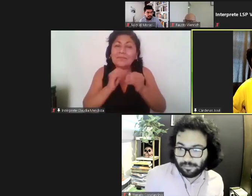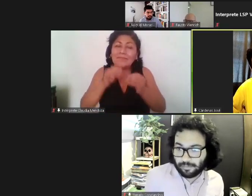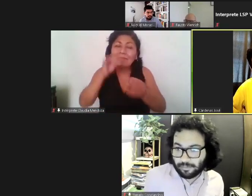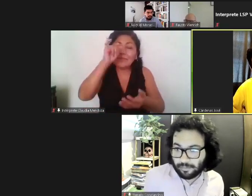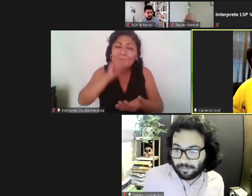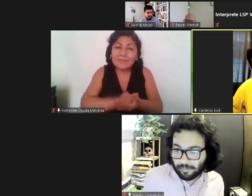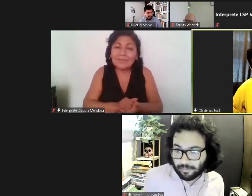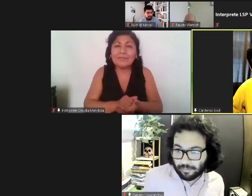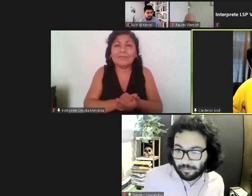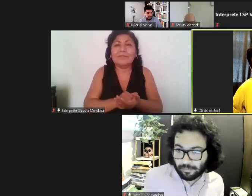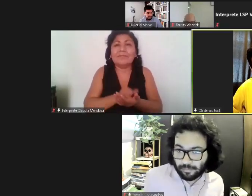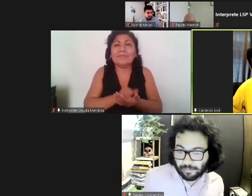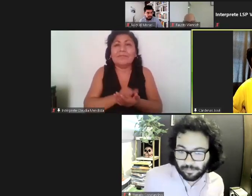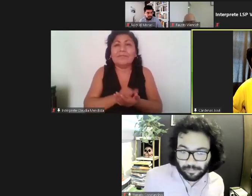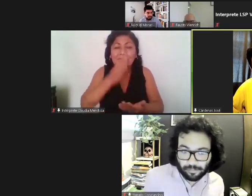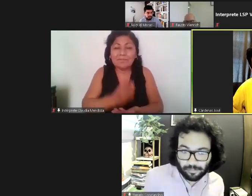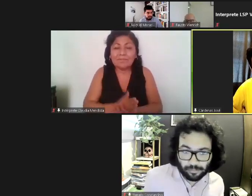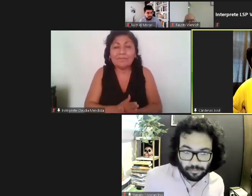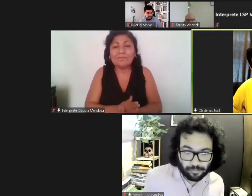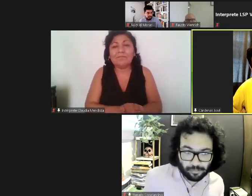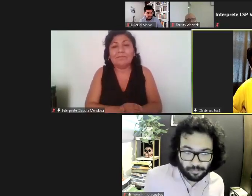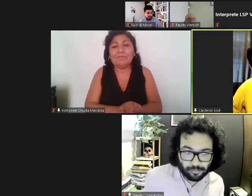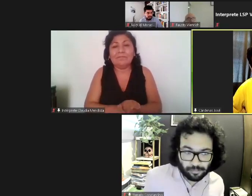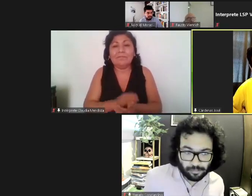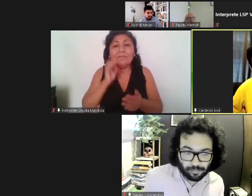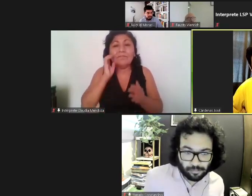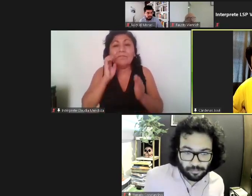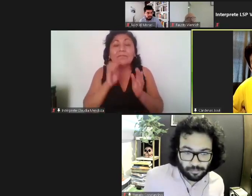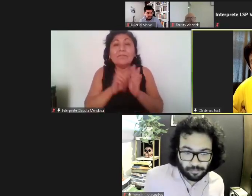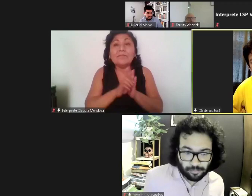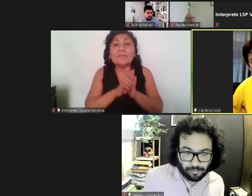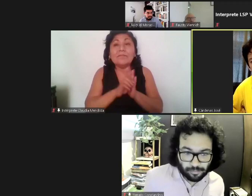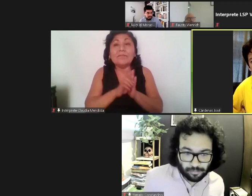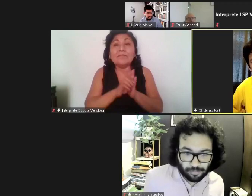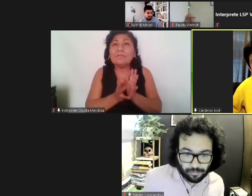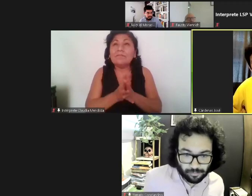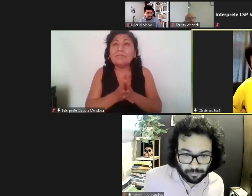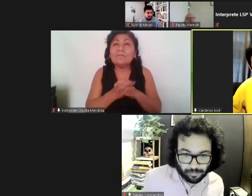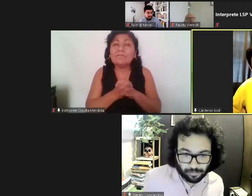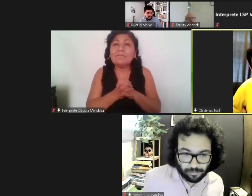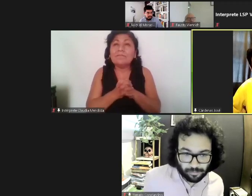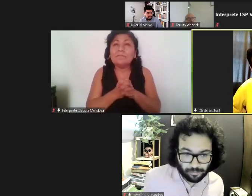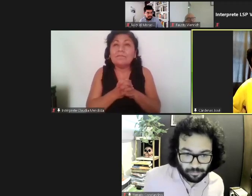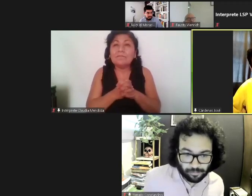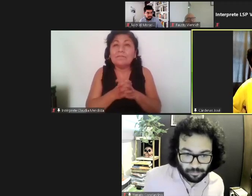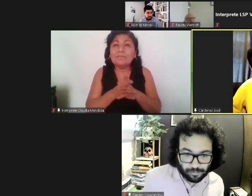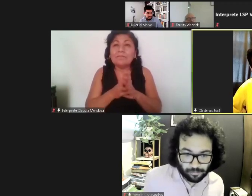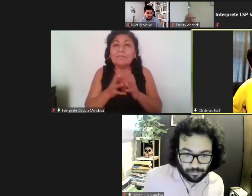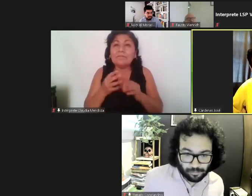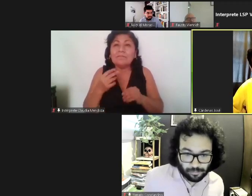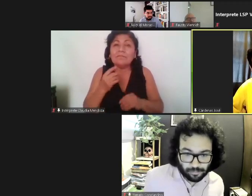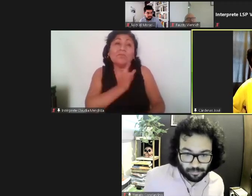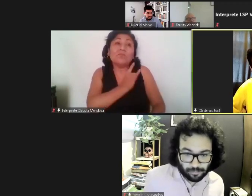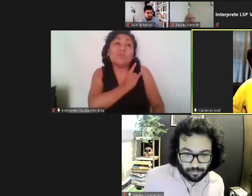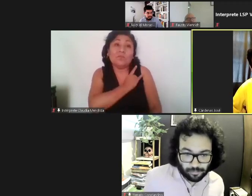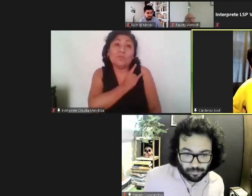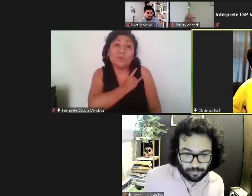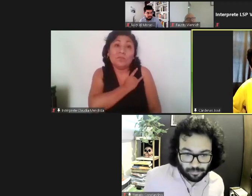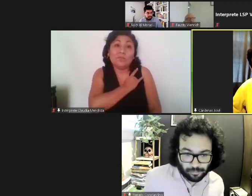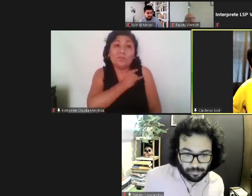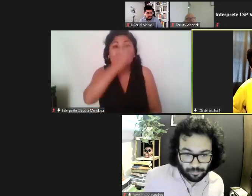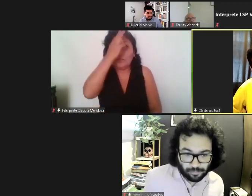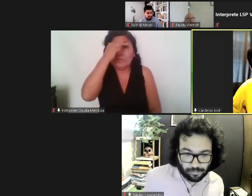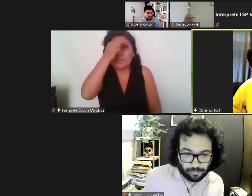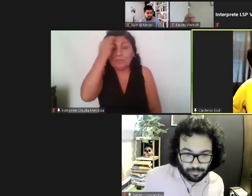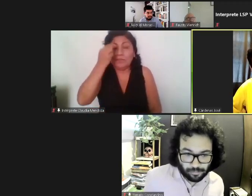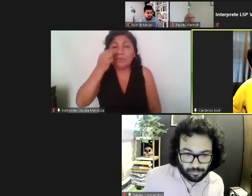esta complicación en caso de que, por ejemplo, pudiéramos, en el caso de la Universidad Católica,